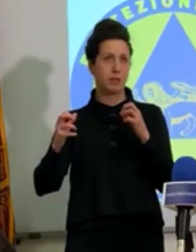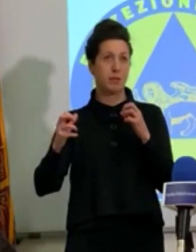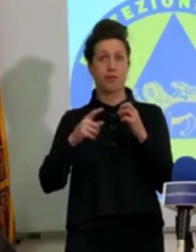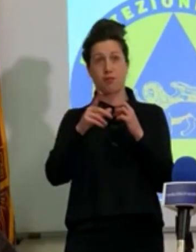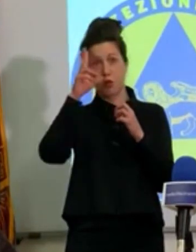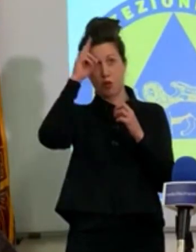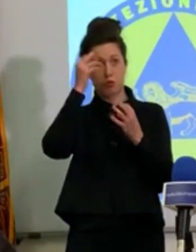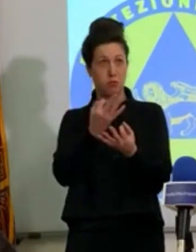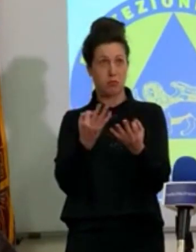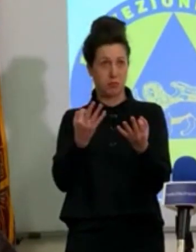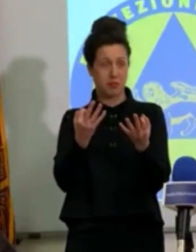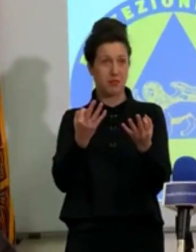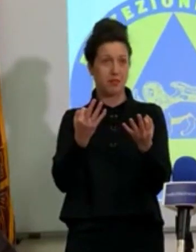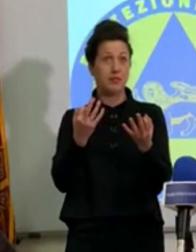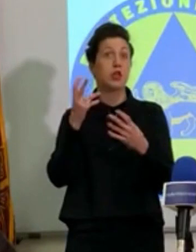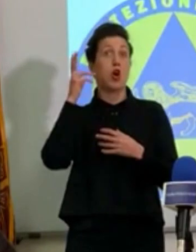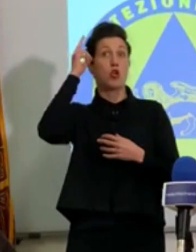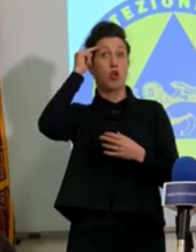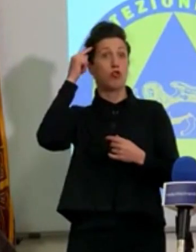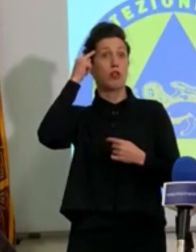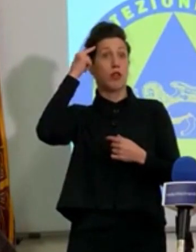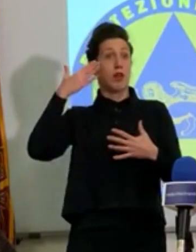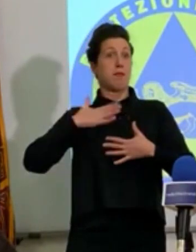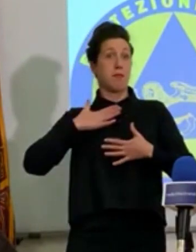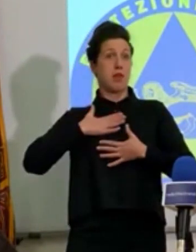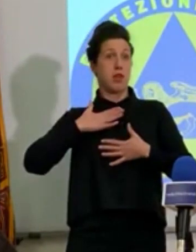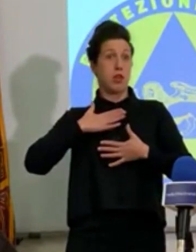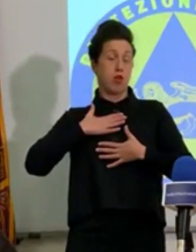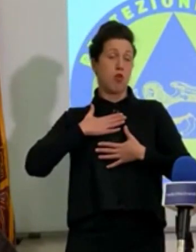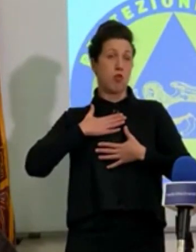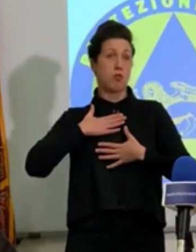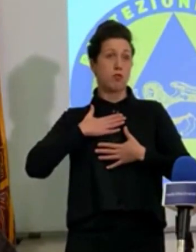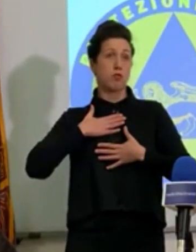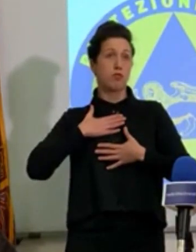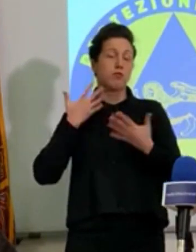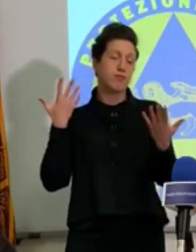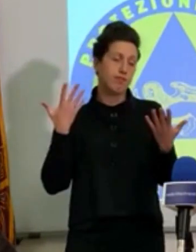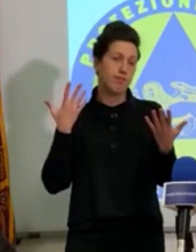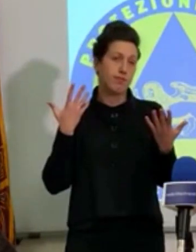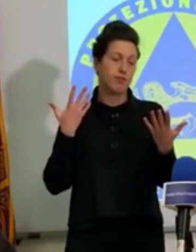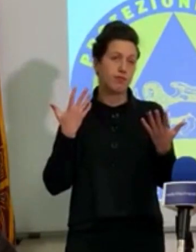conoscete meglio di me. Conoscete le mie idee, penso che siano doverose le scuse.